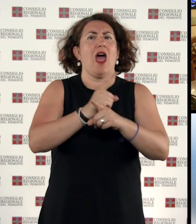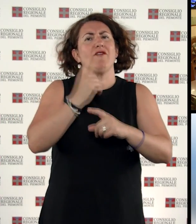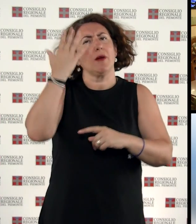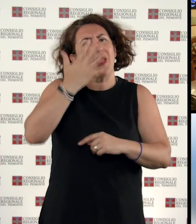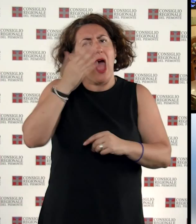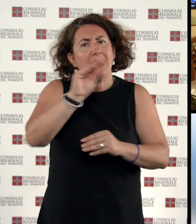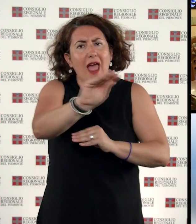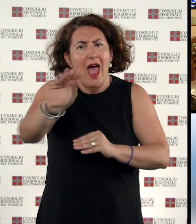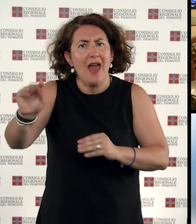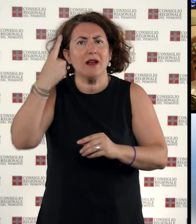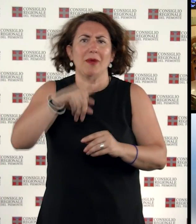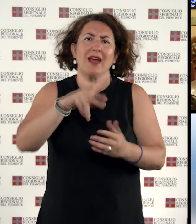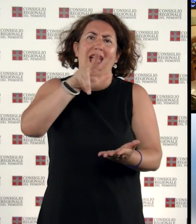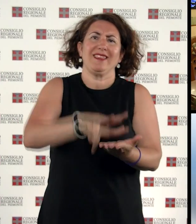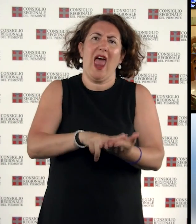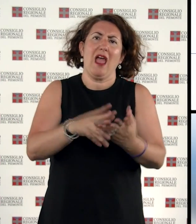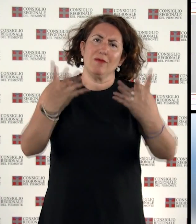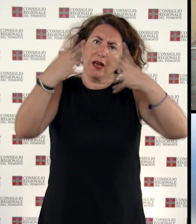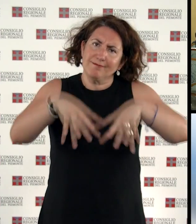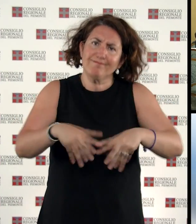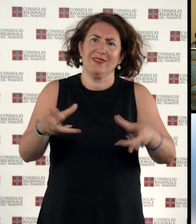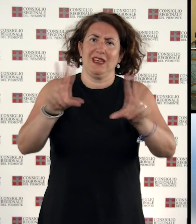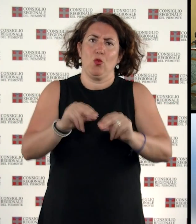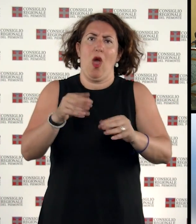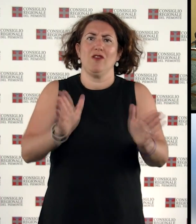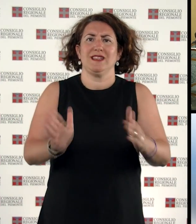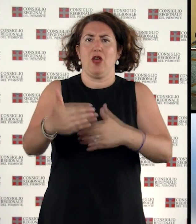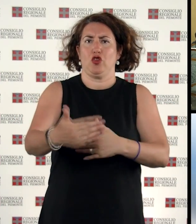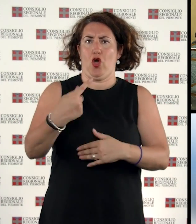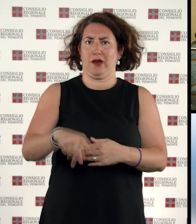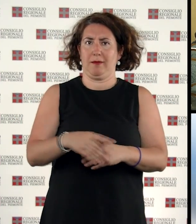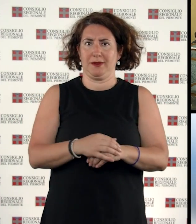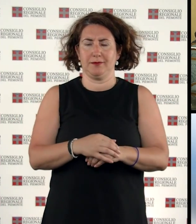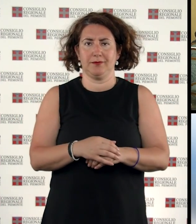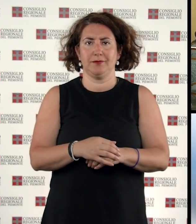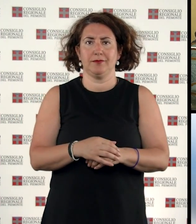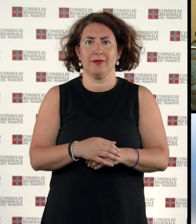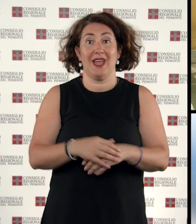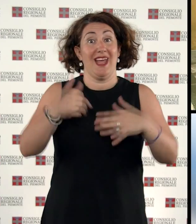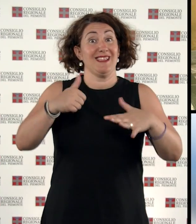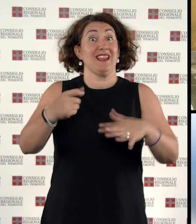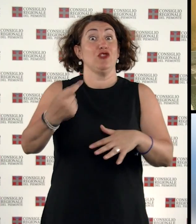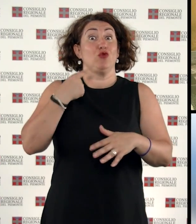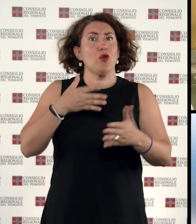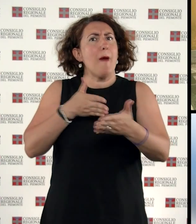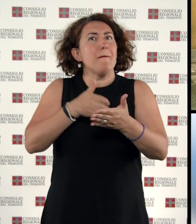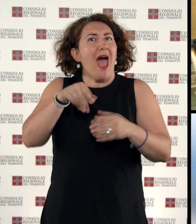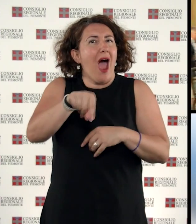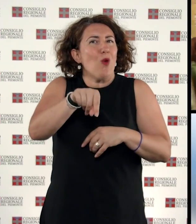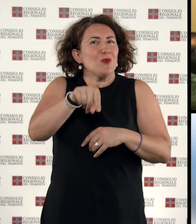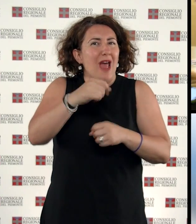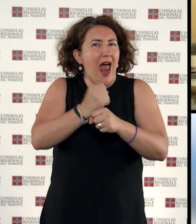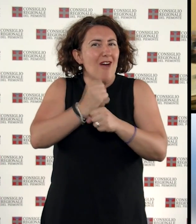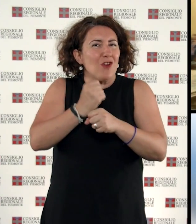indirizzi nell'attuazione della delibera di riordino del settore. In una pausa dei lavori d'aula del 16 giugno, Ufficio di Presidenza del